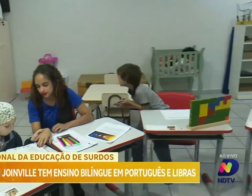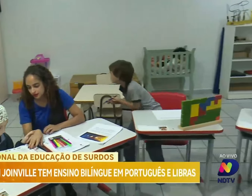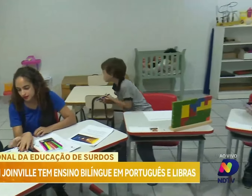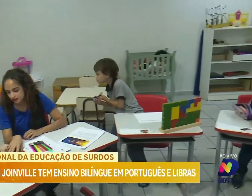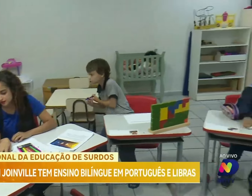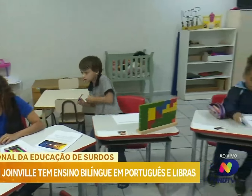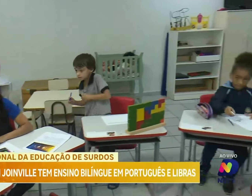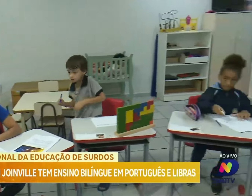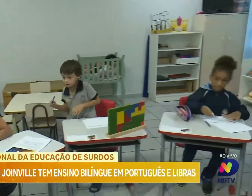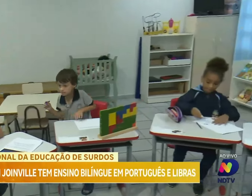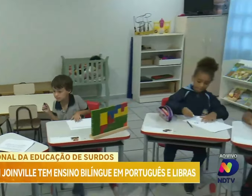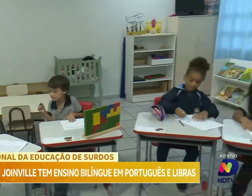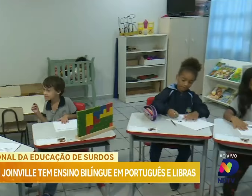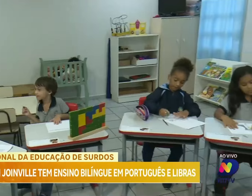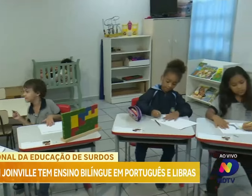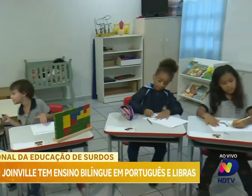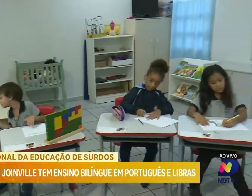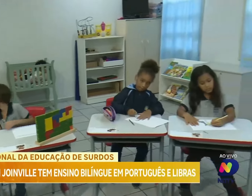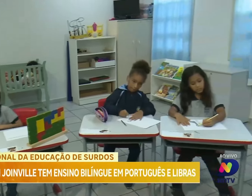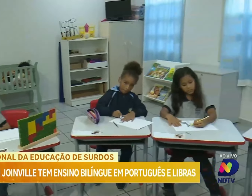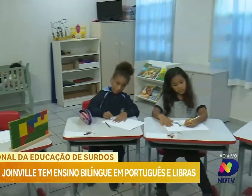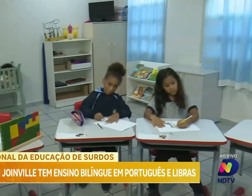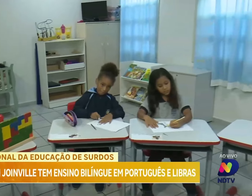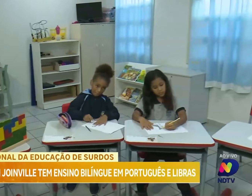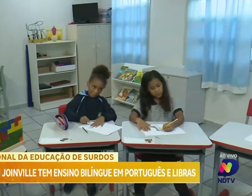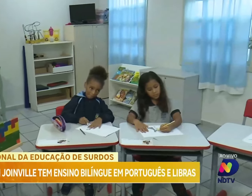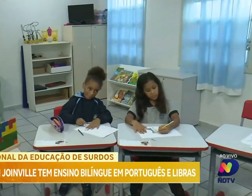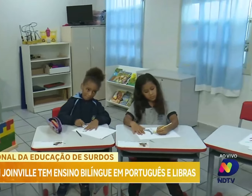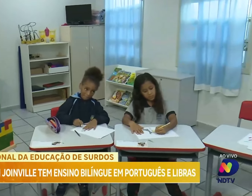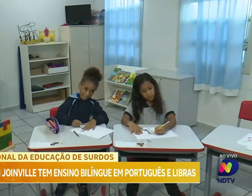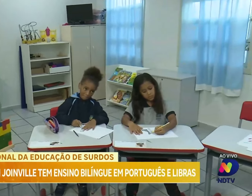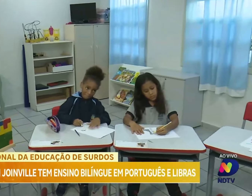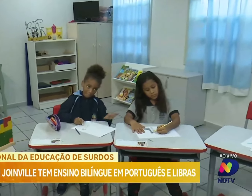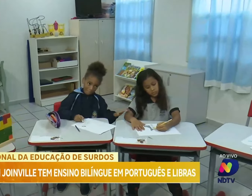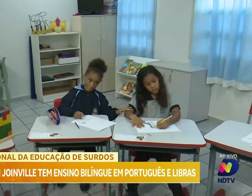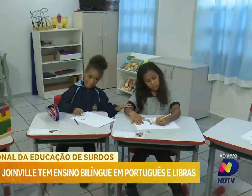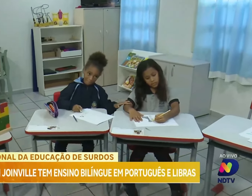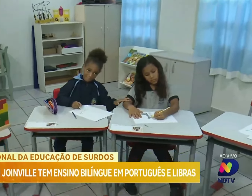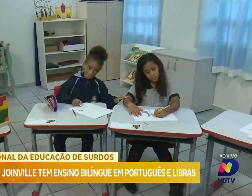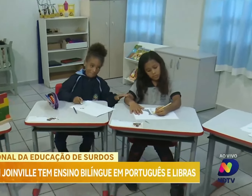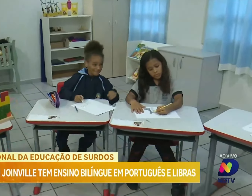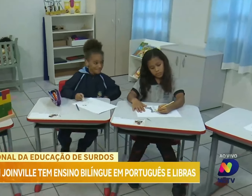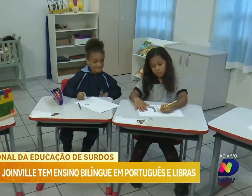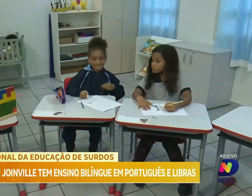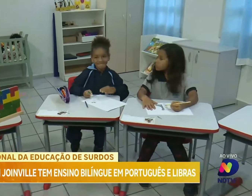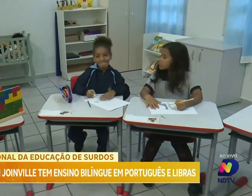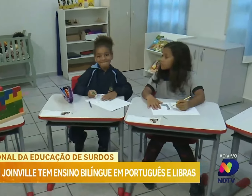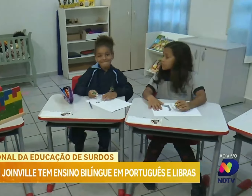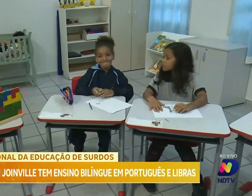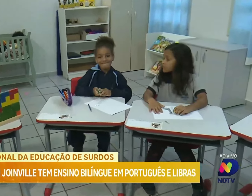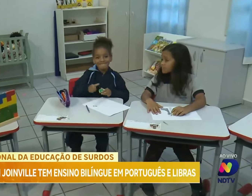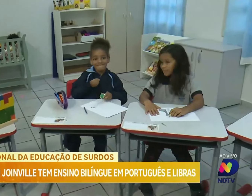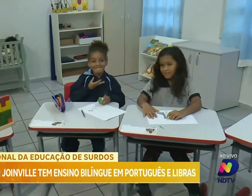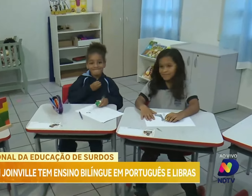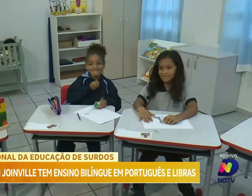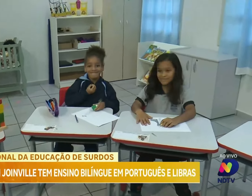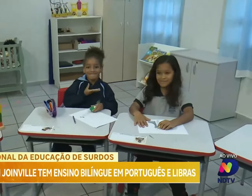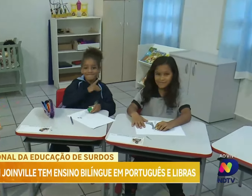muito especial para eles, um dia de muito estudo aqui nessa escola de Joinville. Eu volto com vocês aí no estúdio. Obrigada. Obrigada.